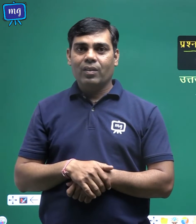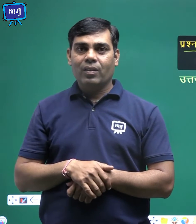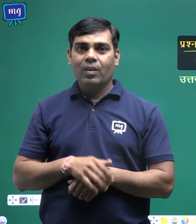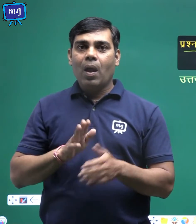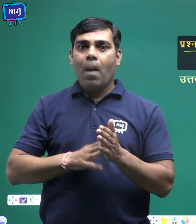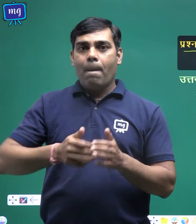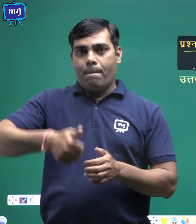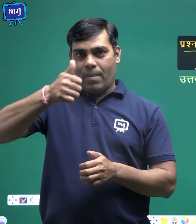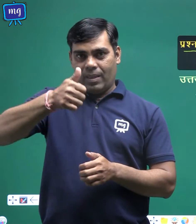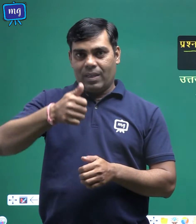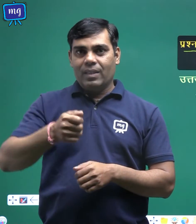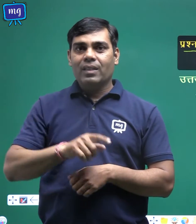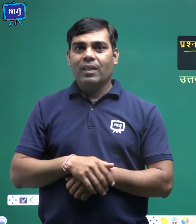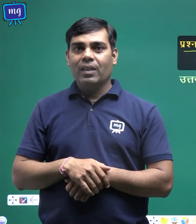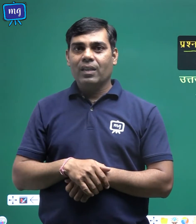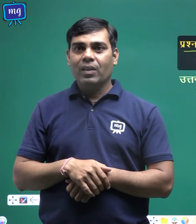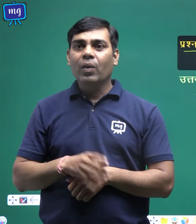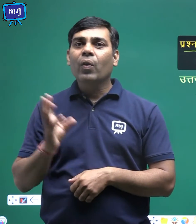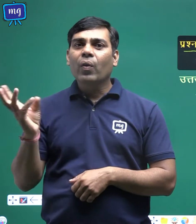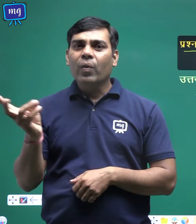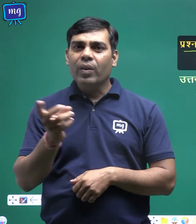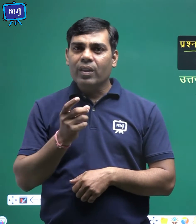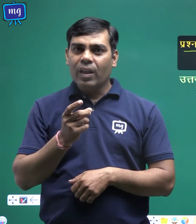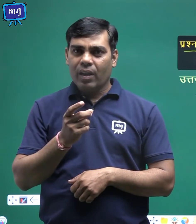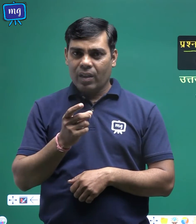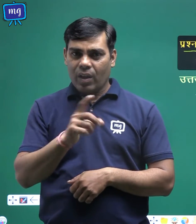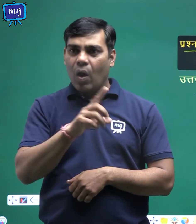से कितने प्रश्न पूछे?